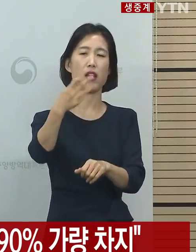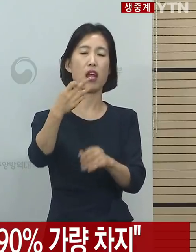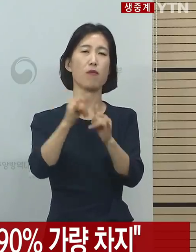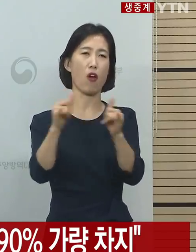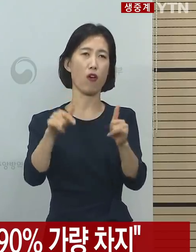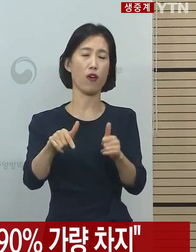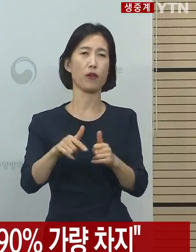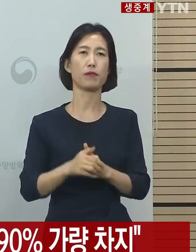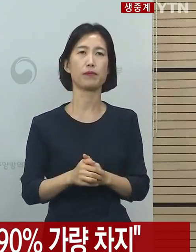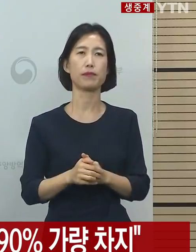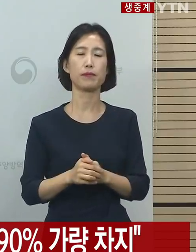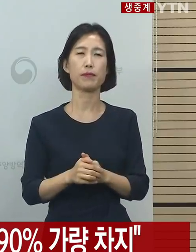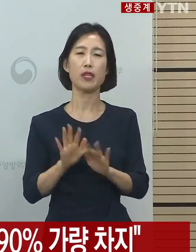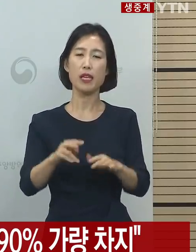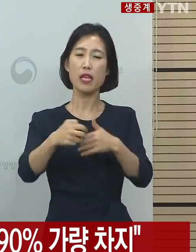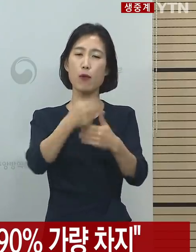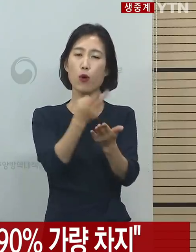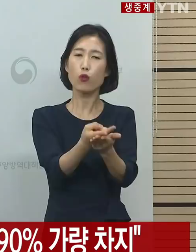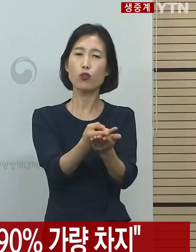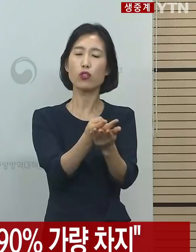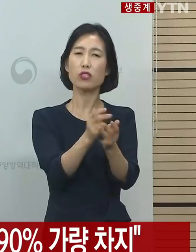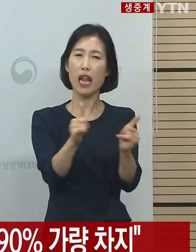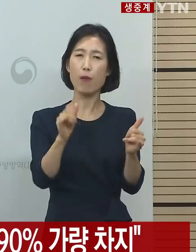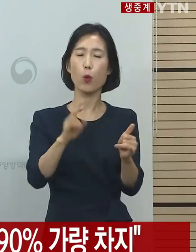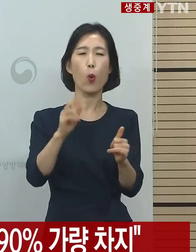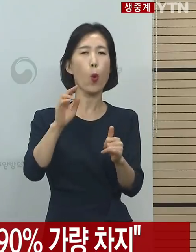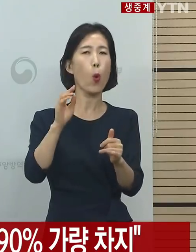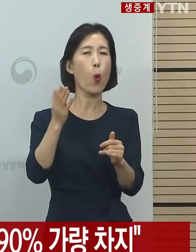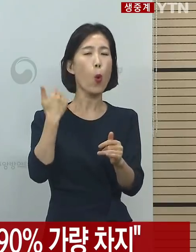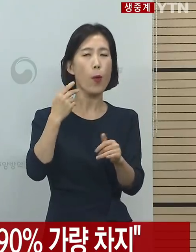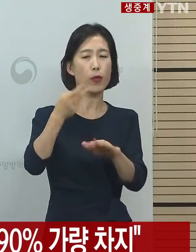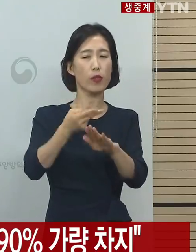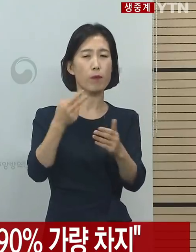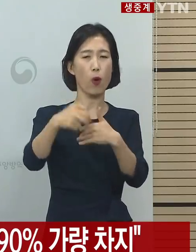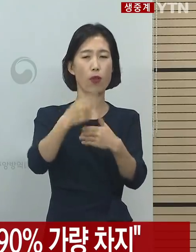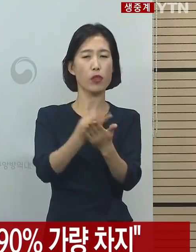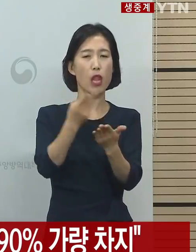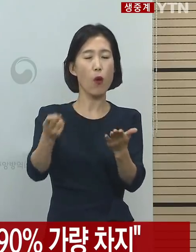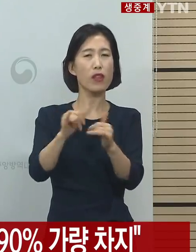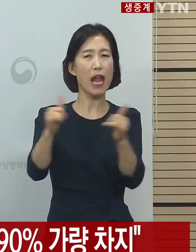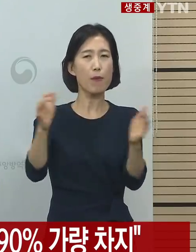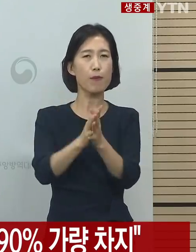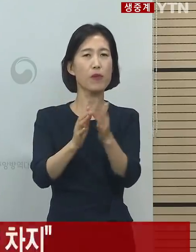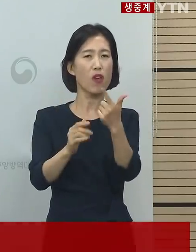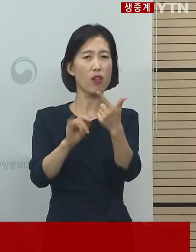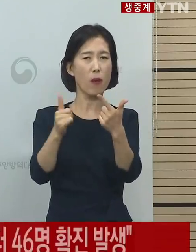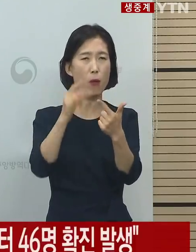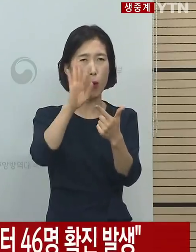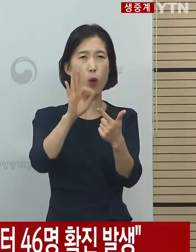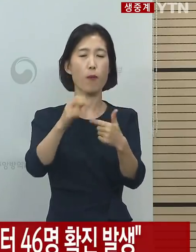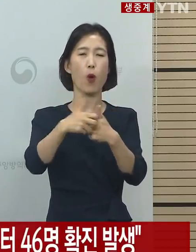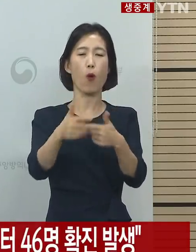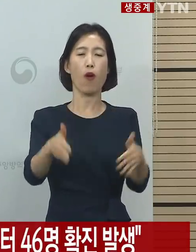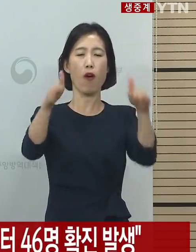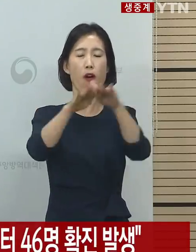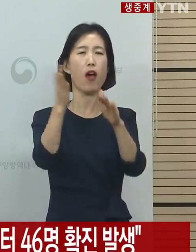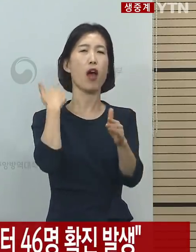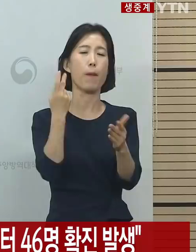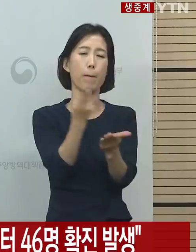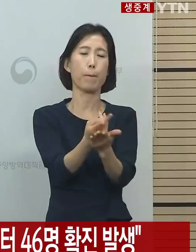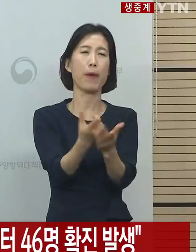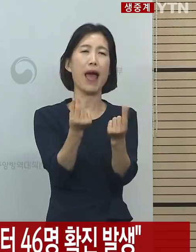발생하였습니다. 입원 중인 환자 또는 퇴원한 환자를 포함해서 6명은 모두 동일한 병동에 입원했던